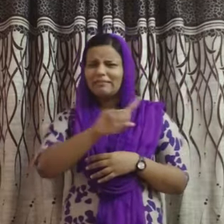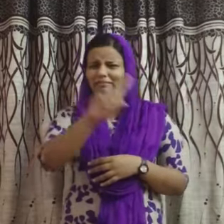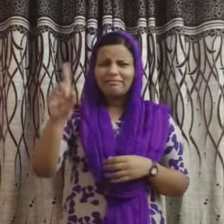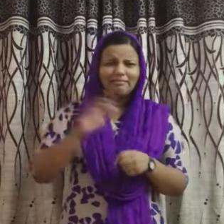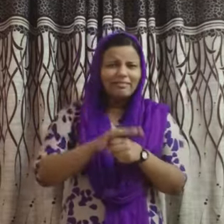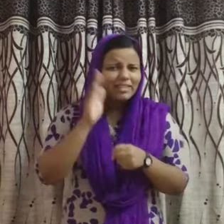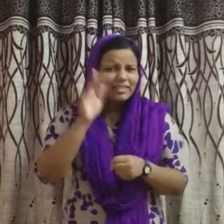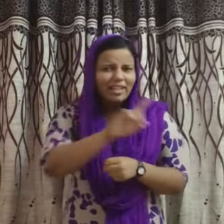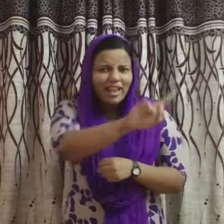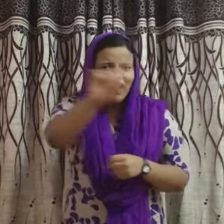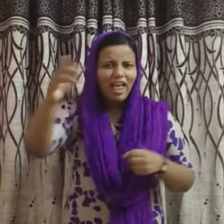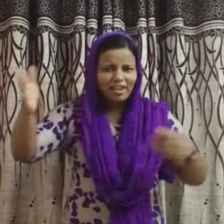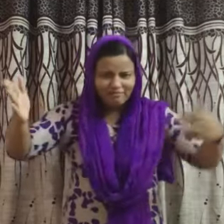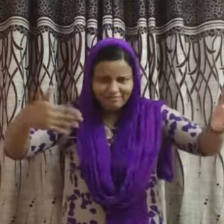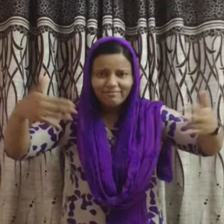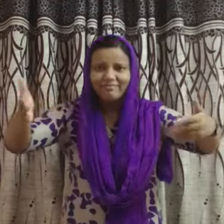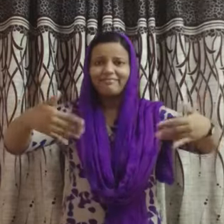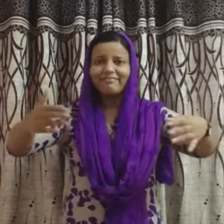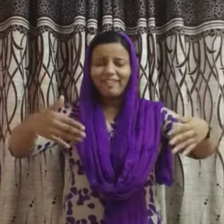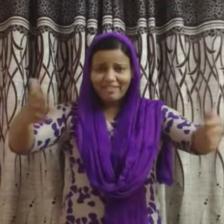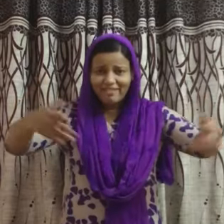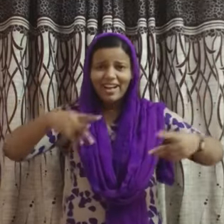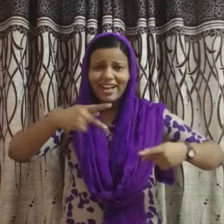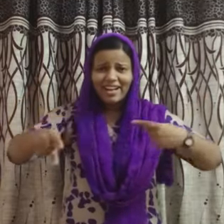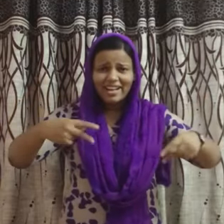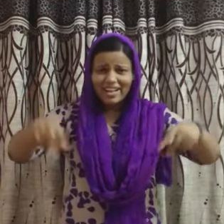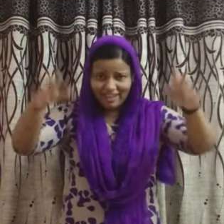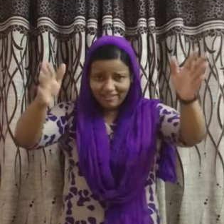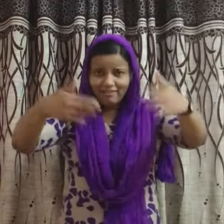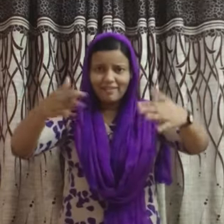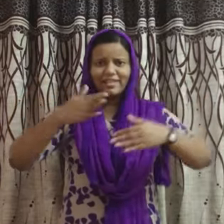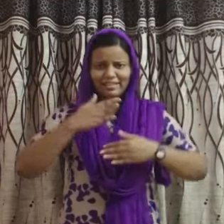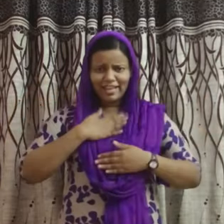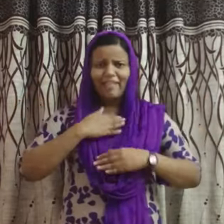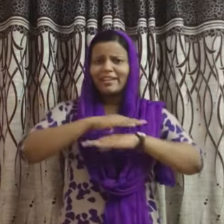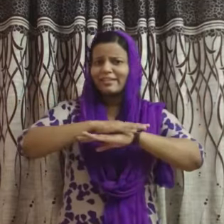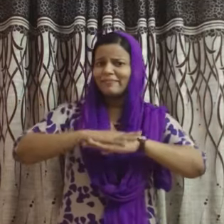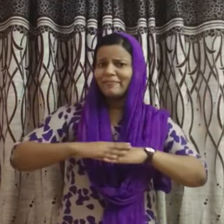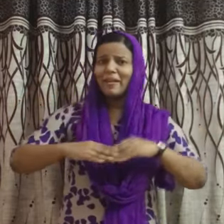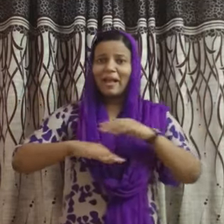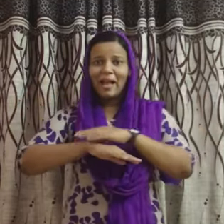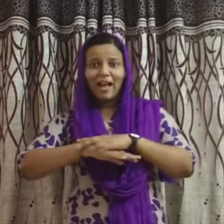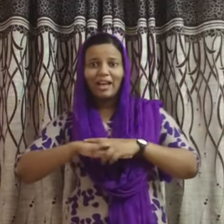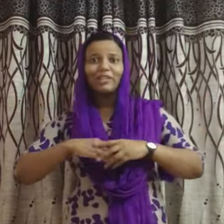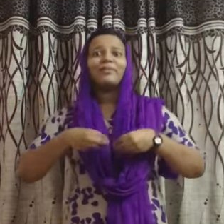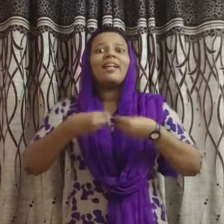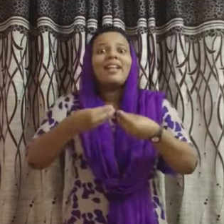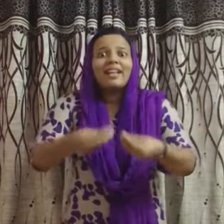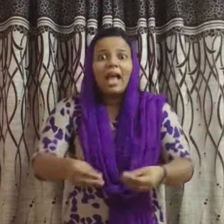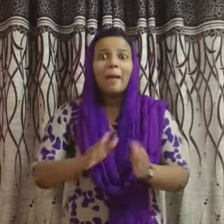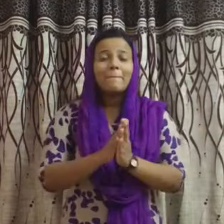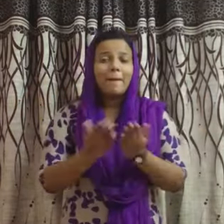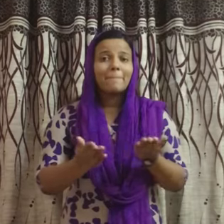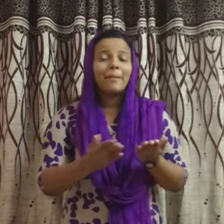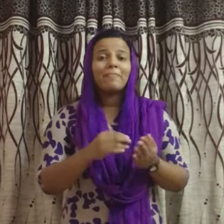പ്രയാസപ്പെട്ടിരിക്കുന്നവരോട് പരിശുദ്ധന്മാരെ, ആയുള്ളവരെ എല്ലാവരും എൻ്റെ അടുക്കൽ വരുവിൻ, ഞാൻ നിങ്ങളെ ആശ്വസിപ്പിക്കാം. മലയാളത്തിൽ പറയുന്നു ഞാൻ നിങ്ങളെ ആശ്വസിപ്പിക്കാം, പക്ഷേ